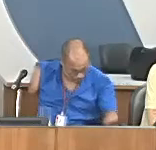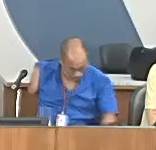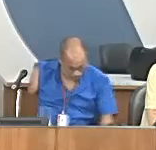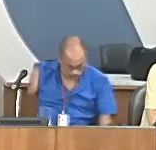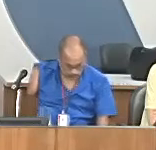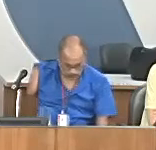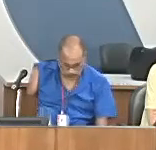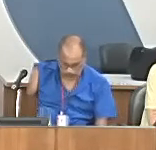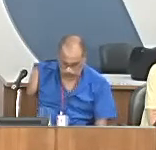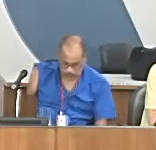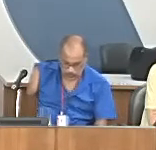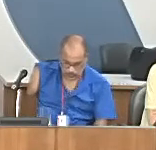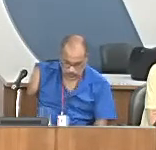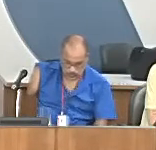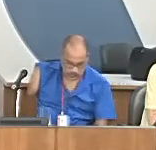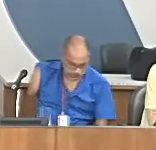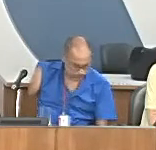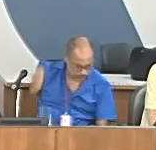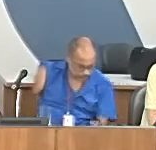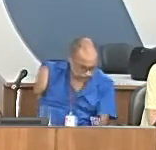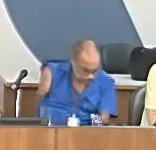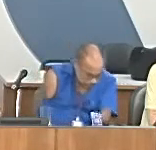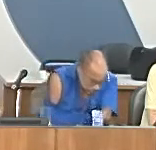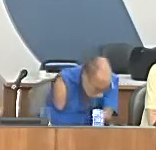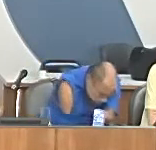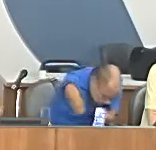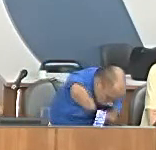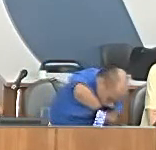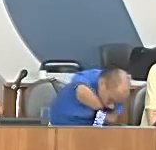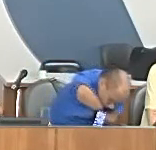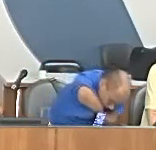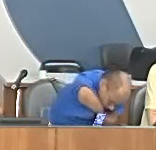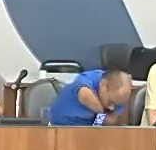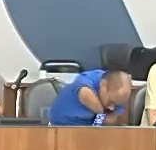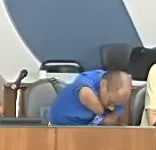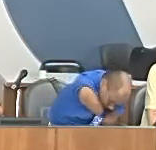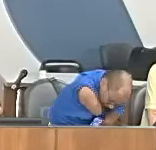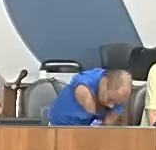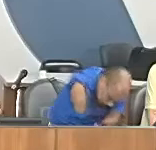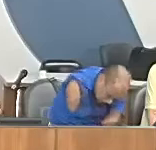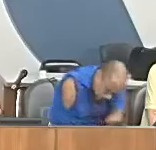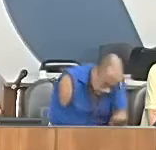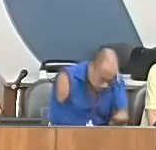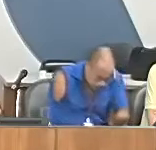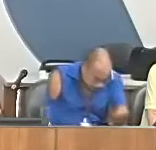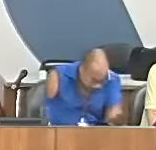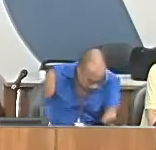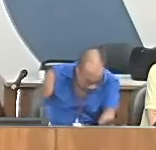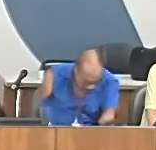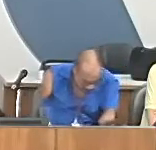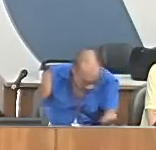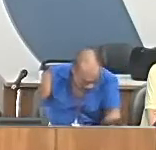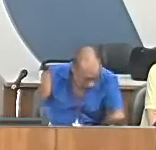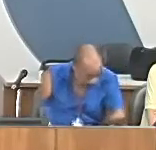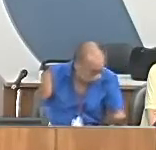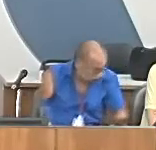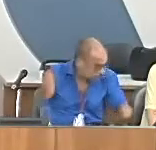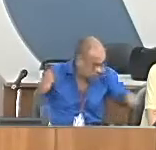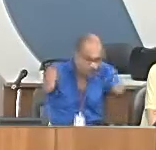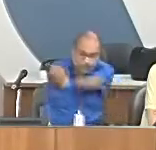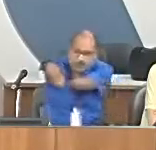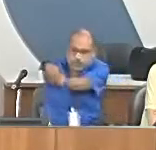convoca os membros para a próxima reunião ordinária determina a lavratura da ata e encerra os trabalhos obrigado